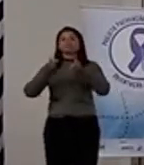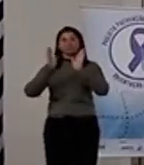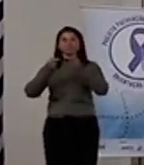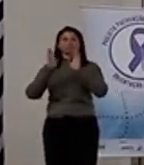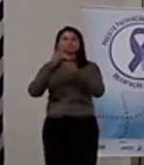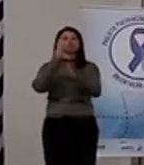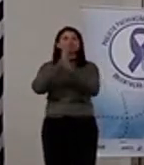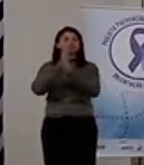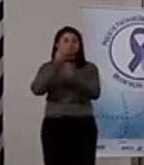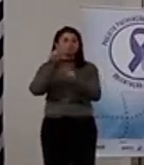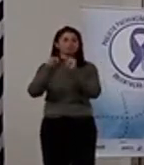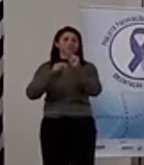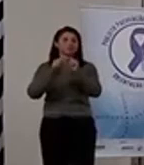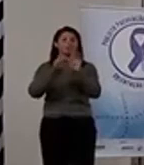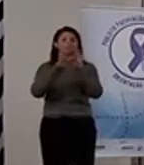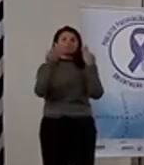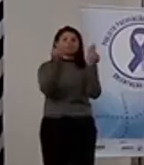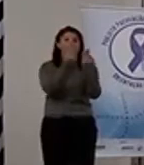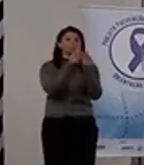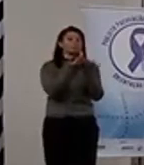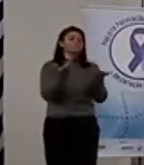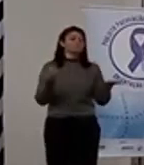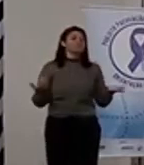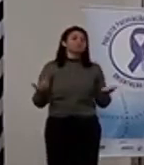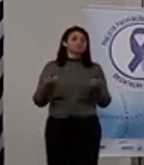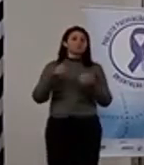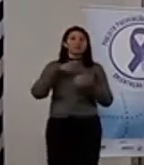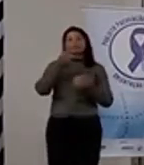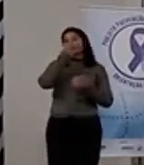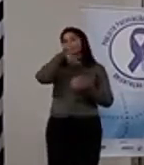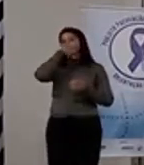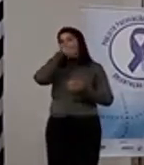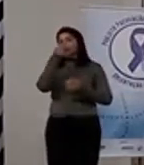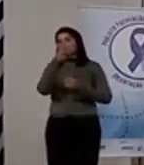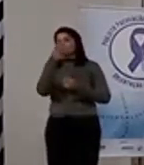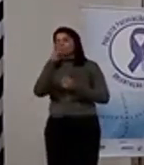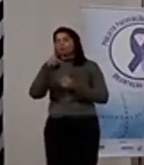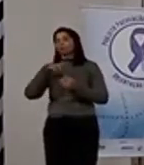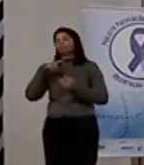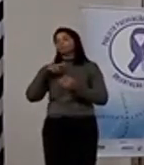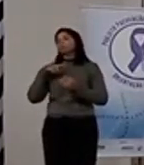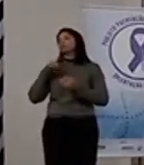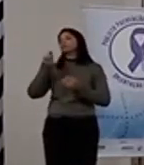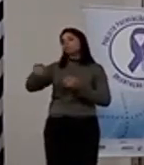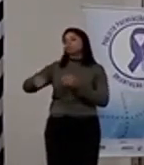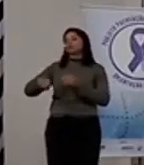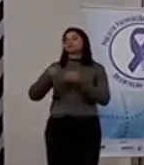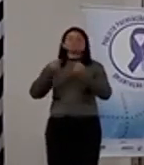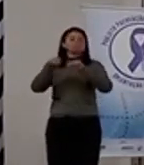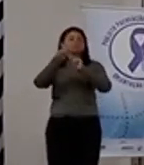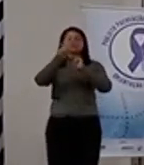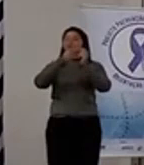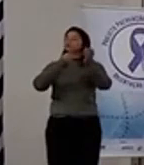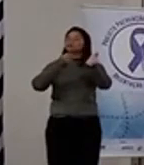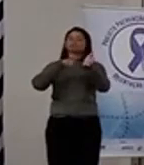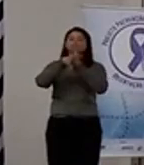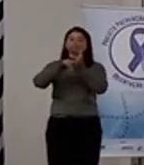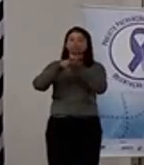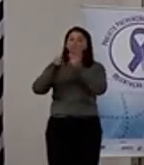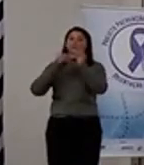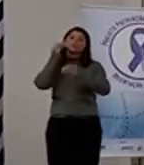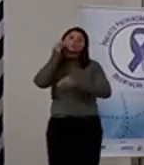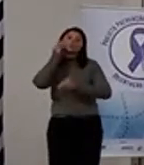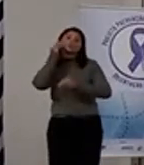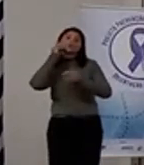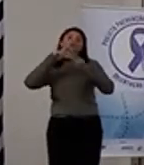maior é ter um parente de primeiro grau com a doença, ele já tem, que é o pai. Conclusão, ele tem a doença, não precisa nem fazer o teste genético dele. Claro que a gente acaba fazendo